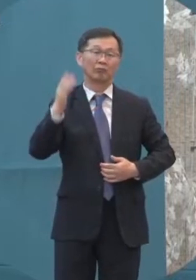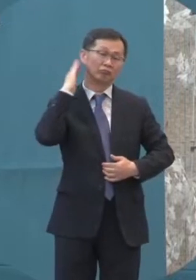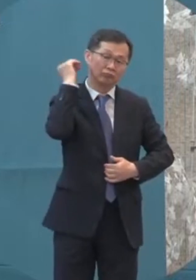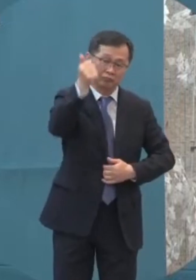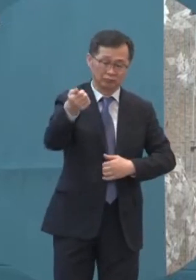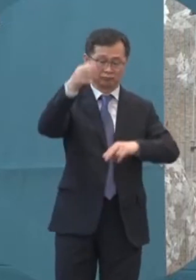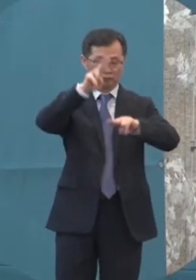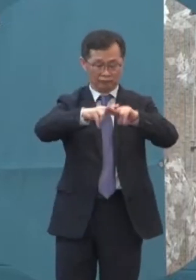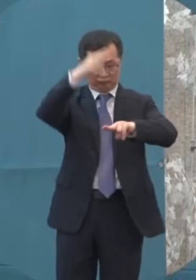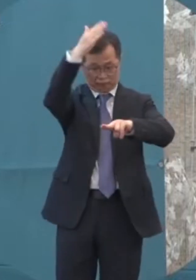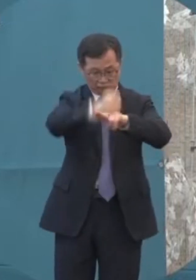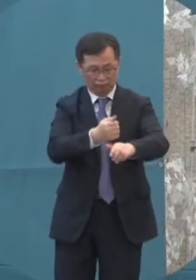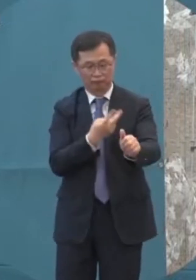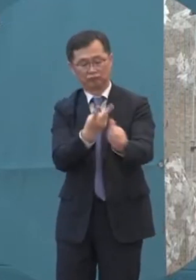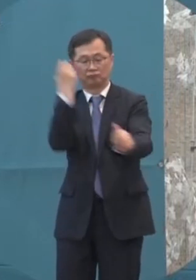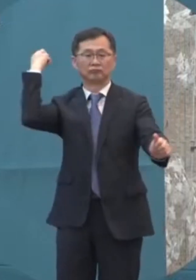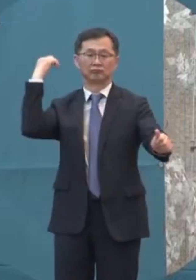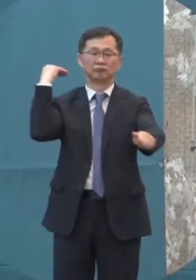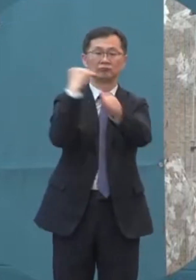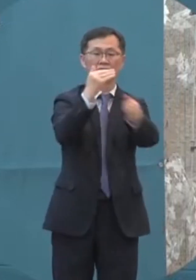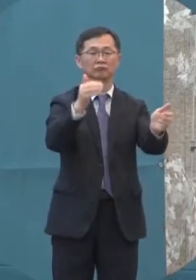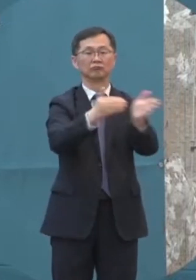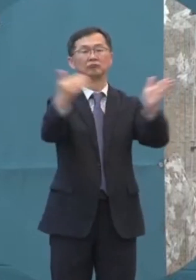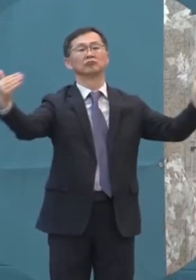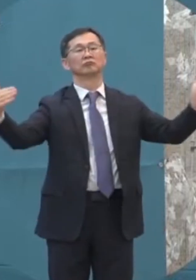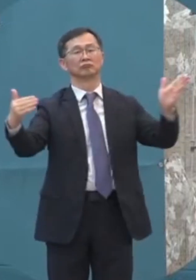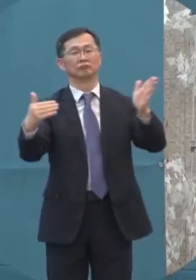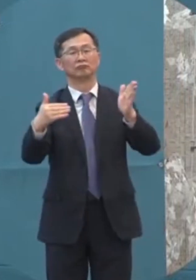대통령직에서 파면됐습니다.